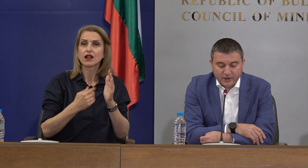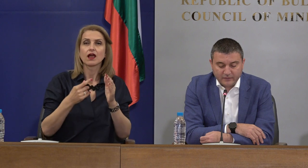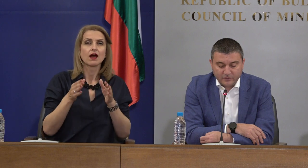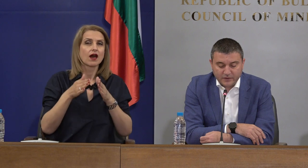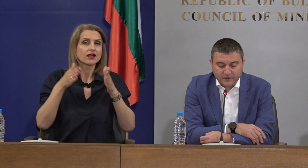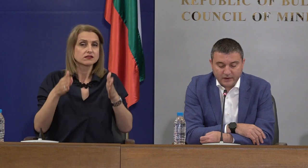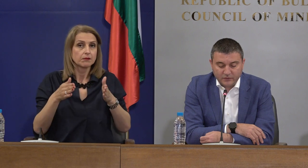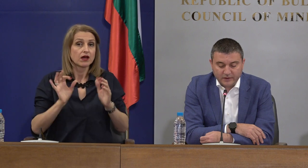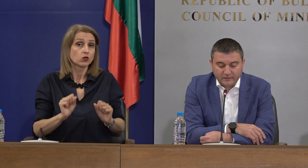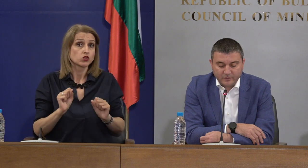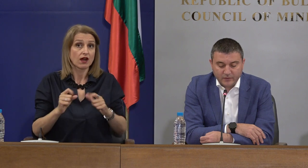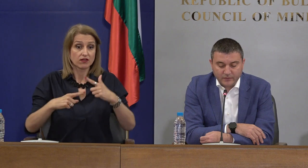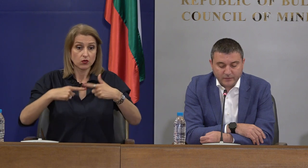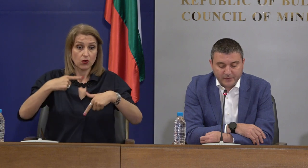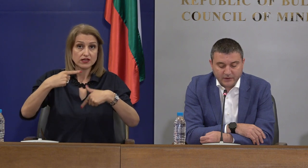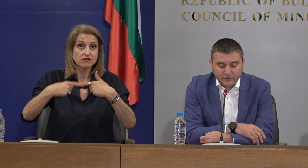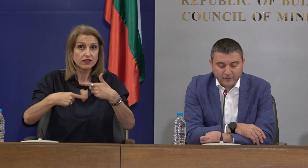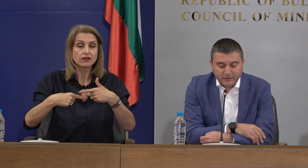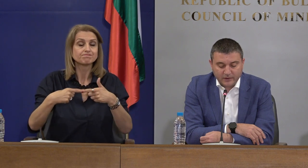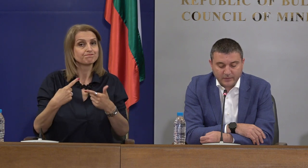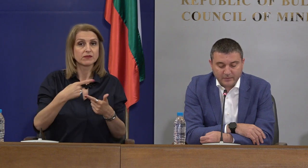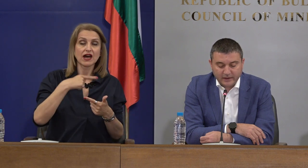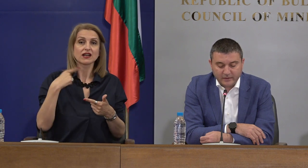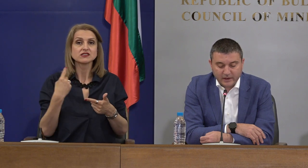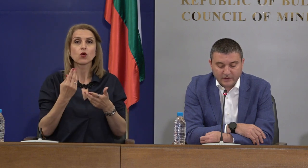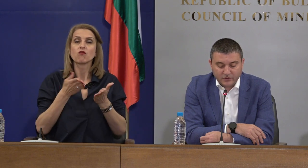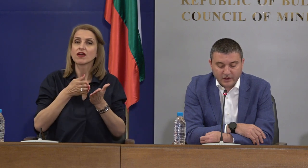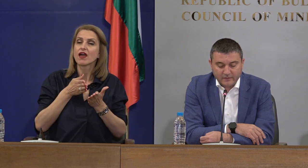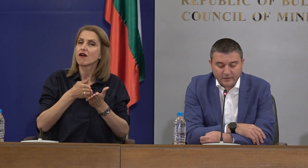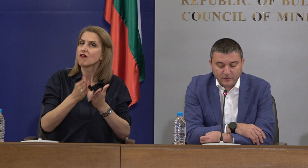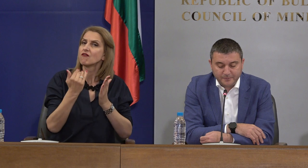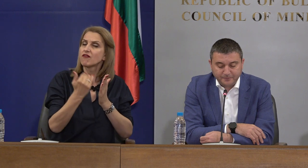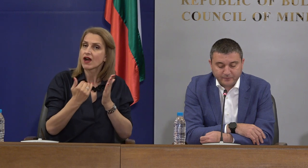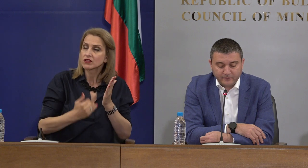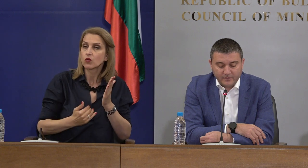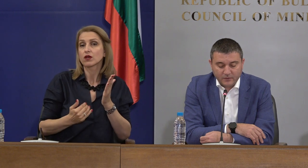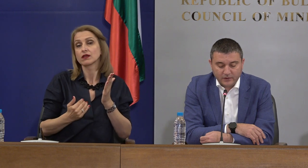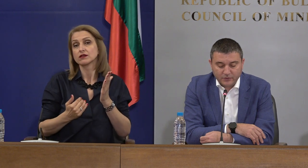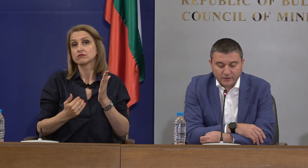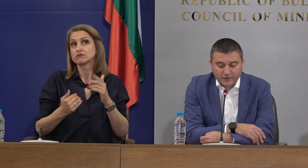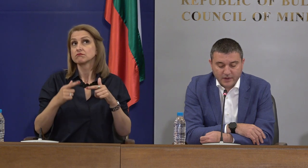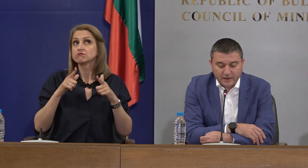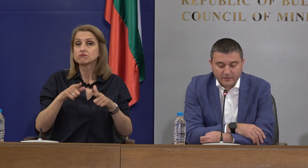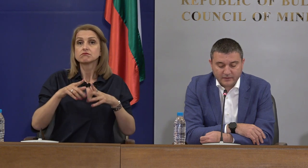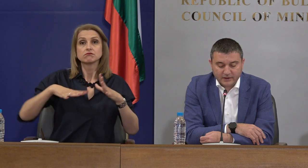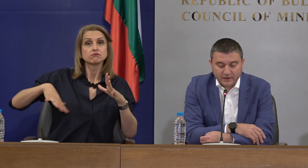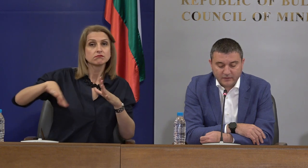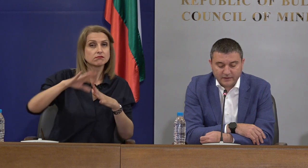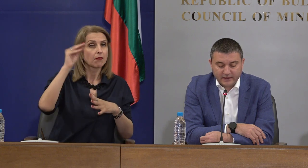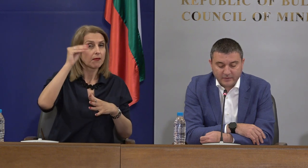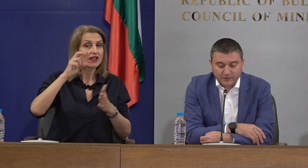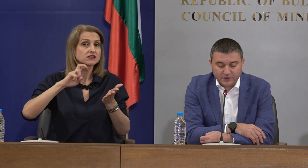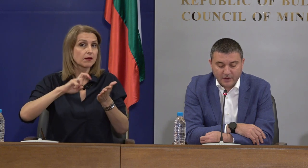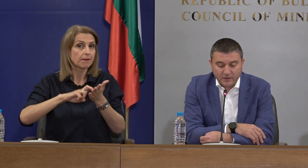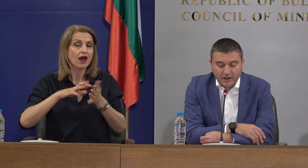размер, очакваното развитие и иновативен профил, рискови фактори и предприетите мерки за отстраняването им, отличното състояние на българската